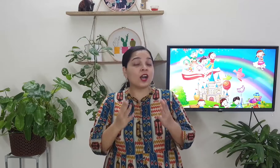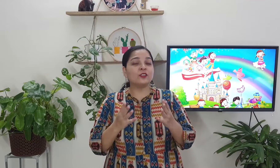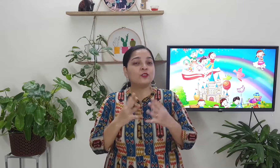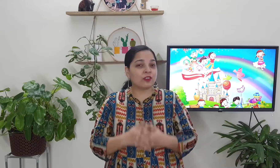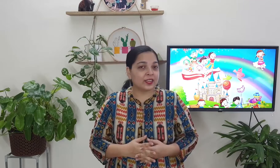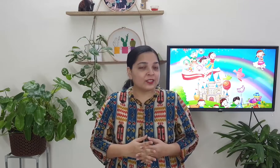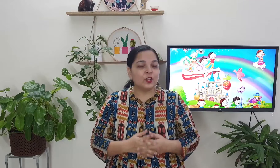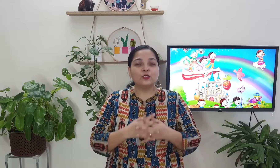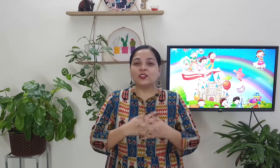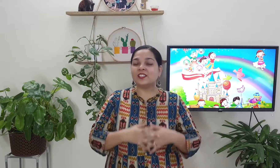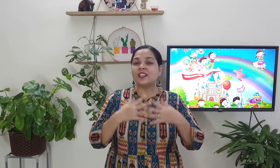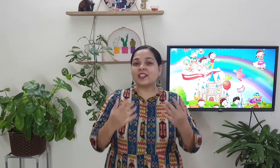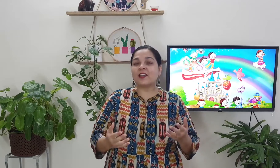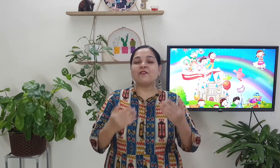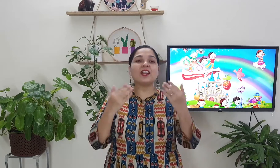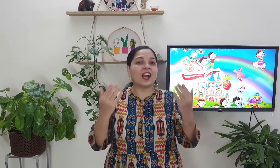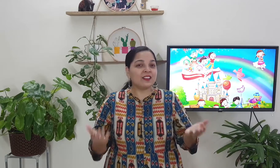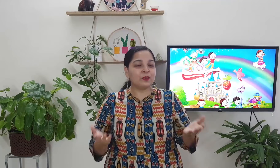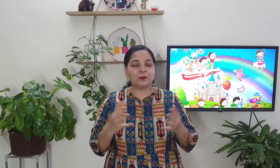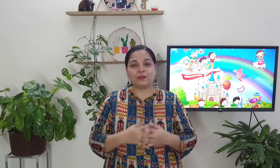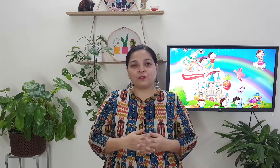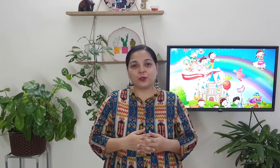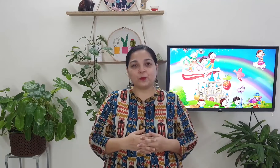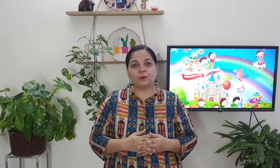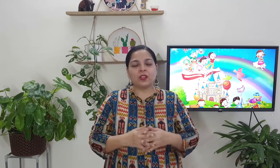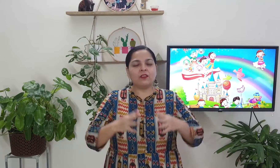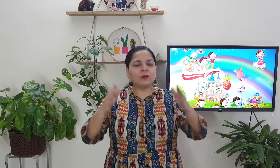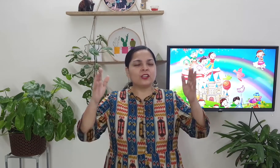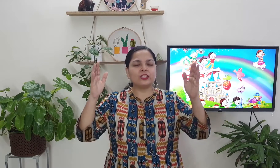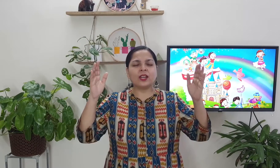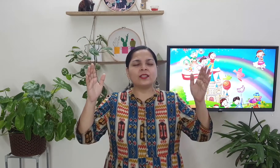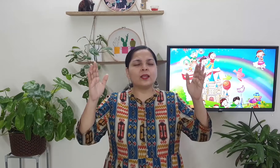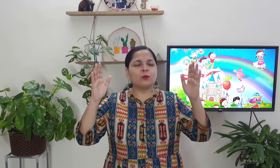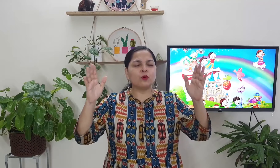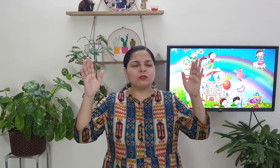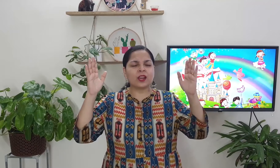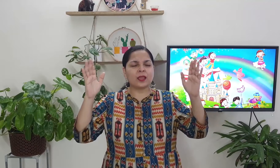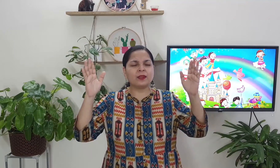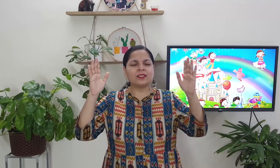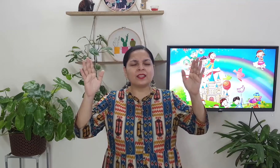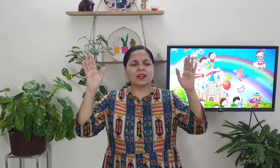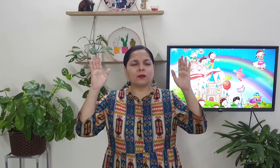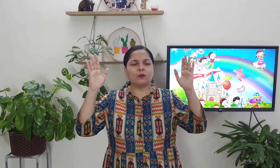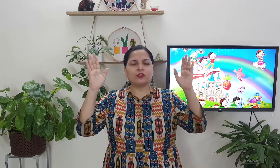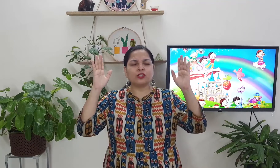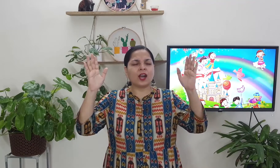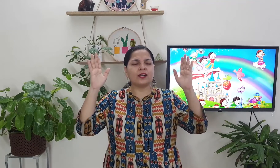ஒவ்வொருவருக்காக நான் ஜெபிக்க போகிறேன். இப்பொழுது தங்கள் இருதயத்தை கிறிஸ்துவுக்கு கொடுத்த ஒவ்வொருவருக்கும் நன்றி